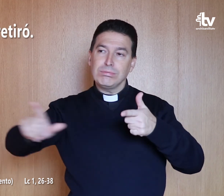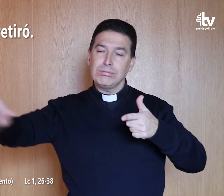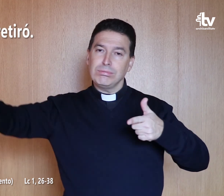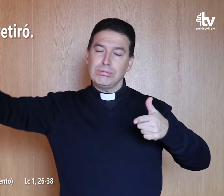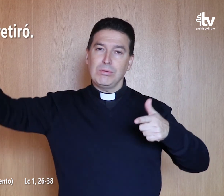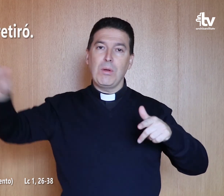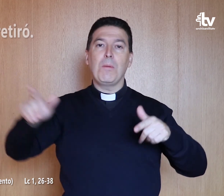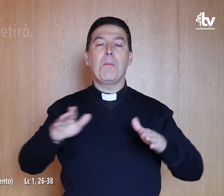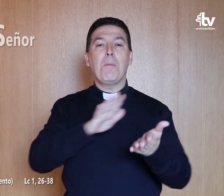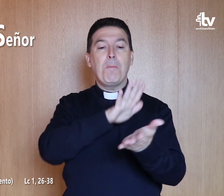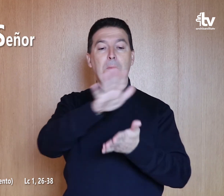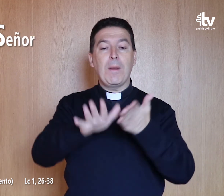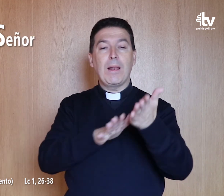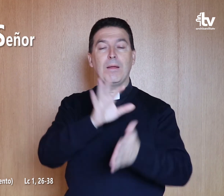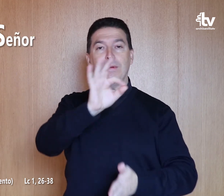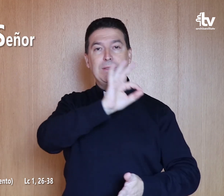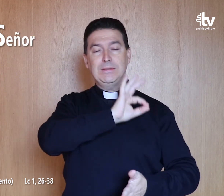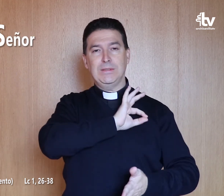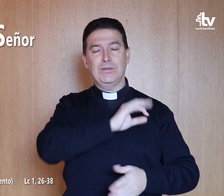retiró. Palabra del Señor.